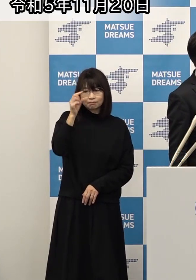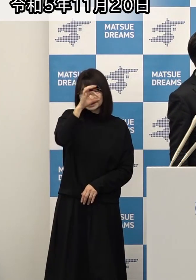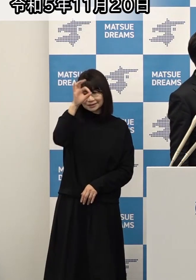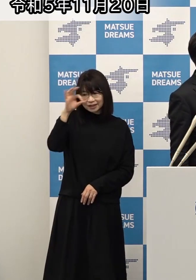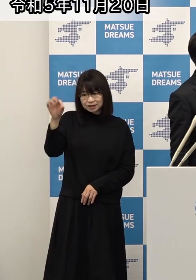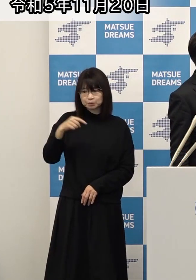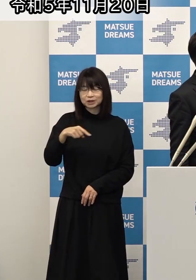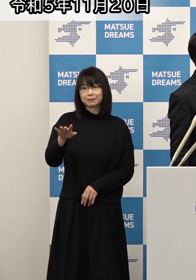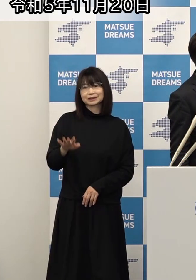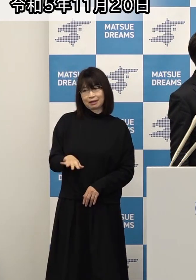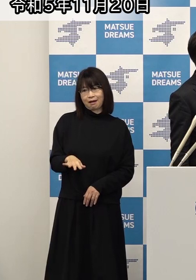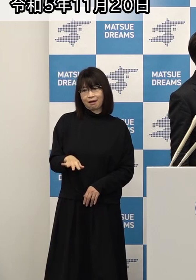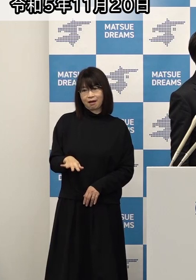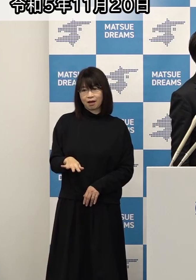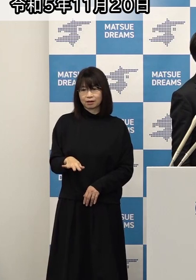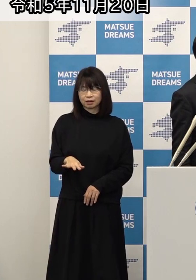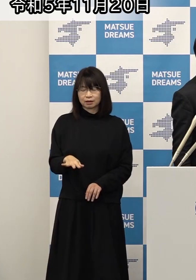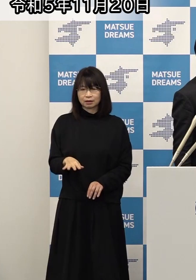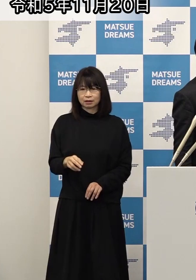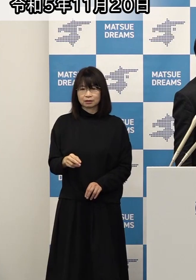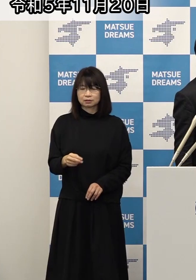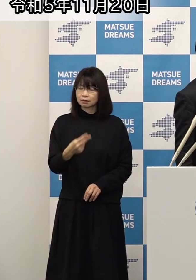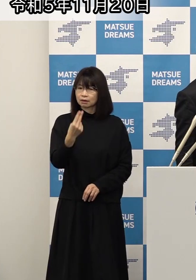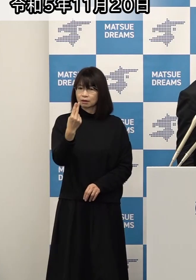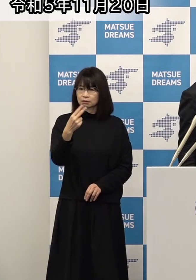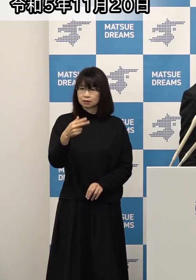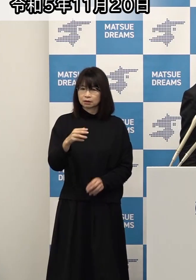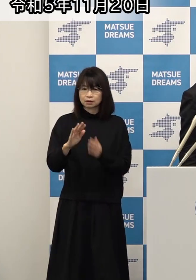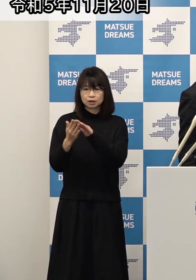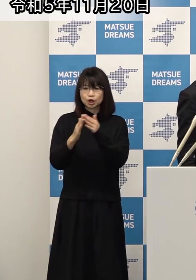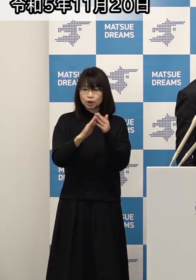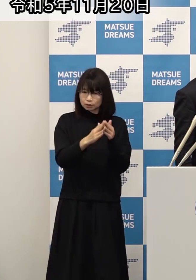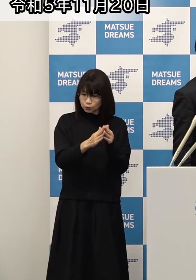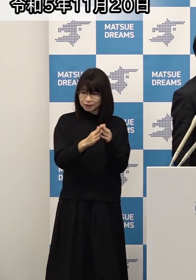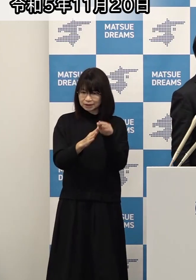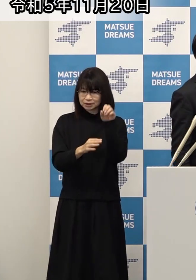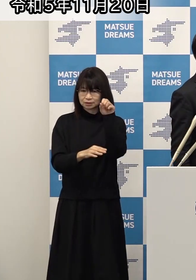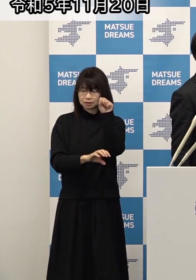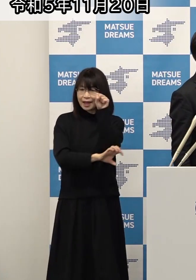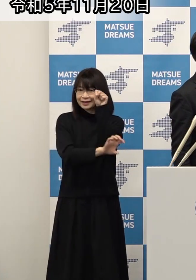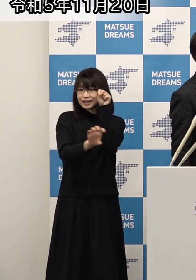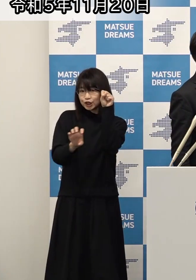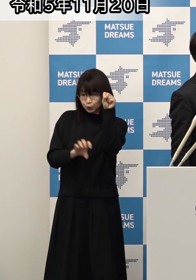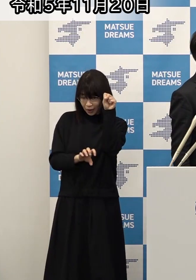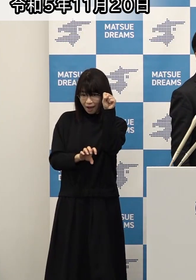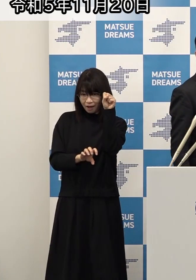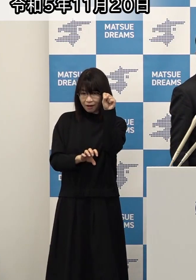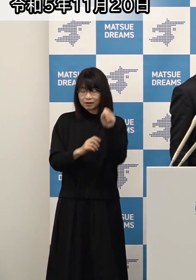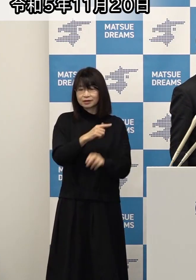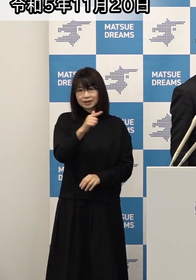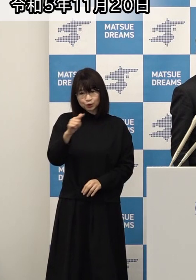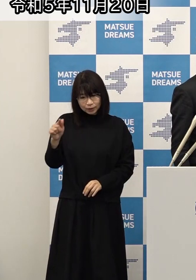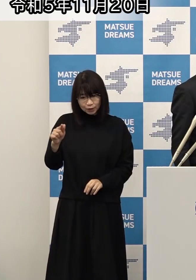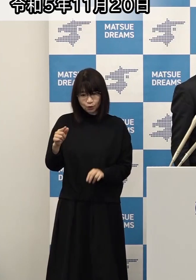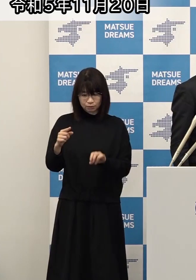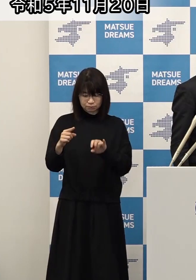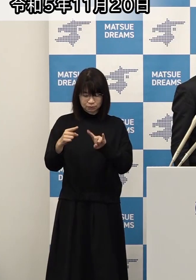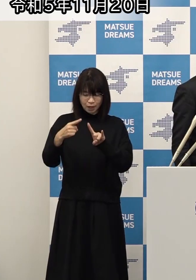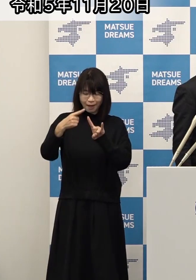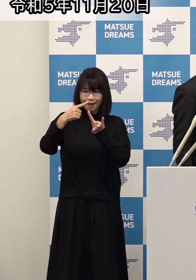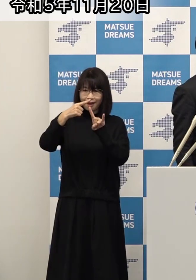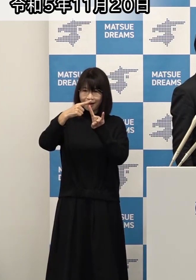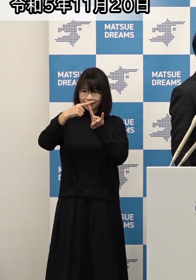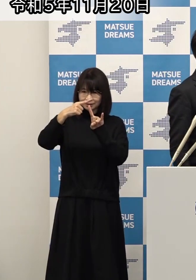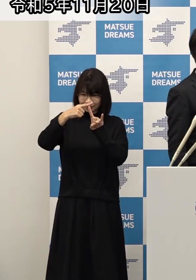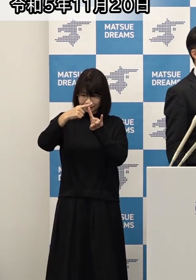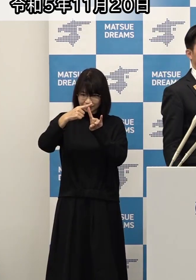などのですね、インフラ、都市インフラ管理、あるいは福祉サービスの提供などをですね、IT、IoT、あ